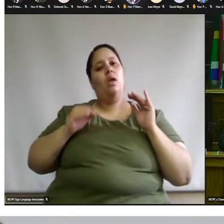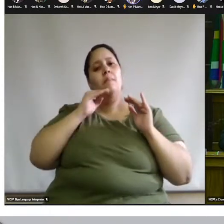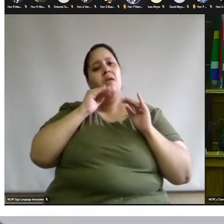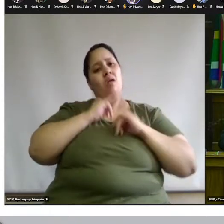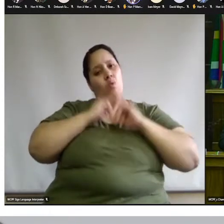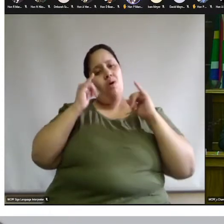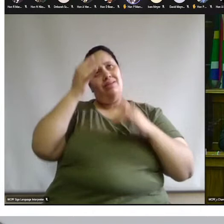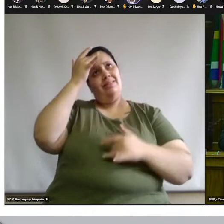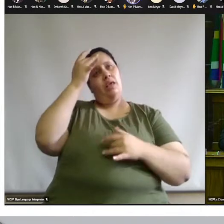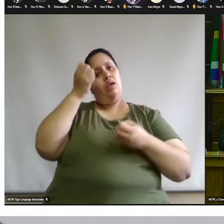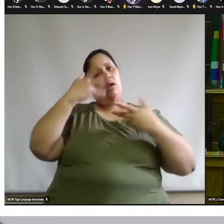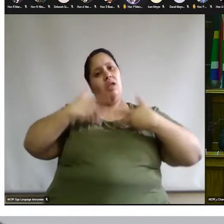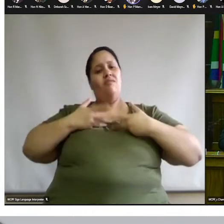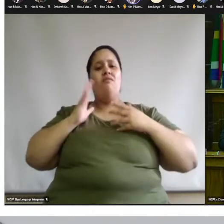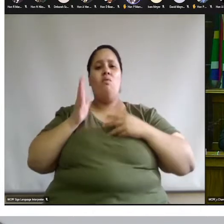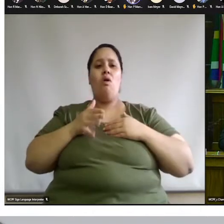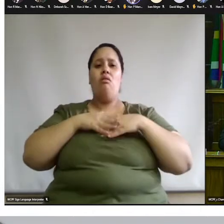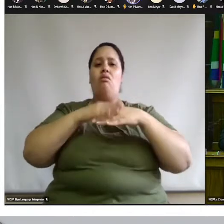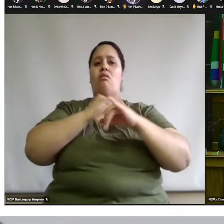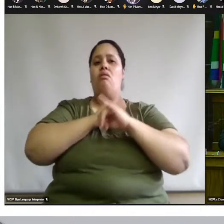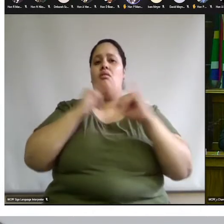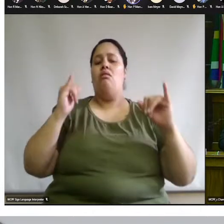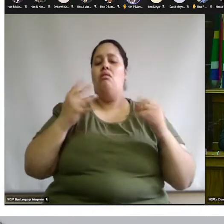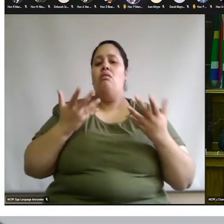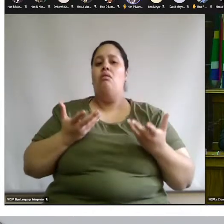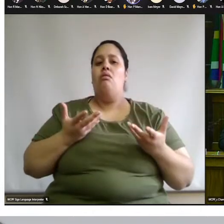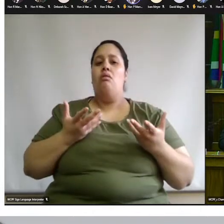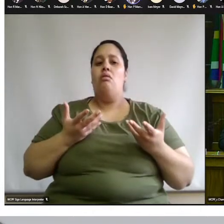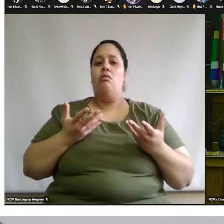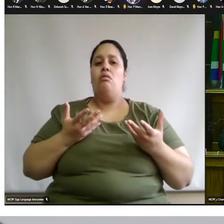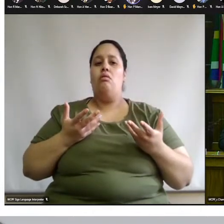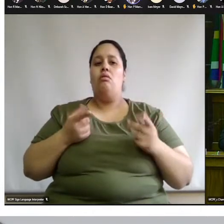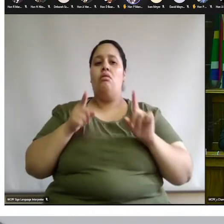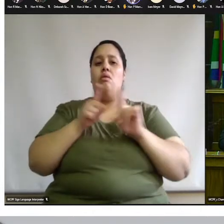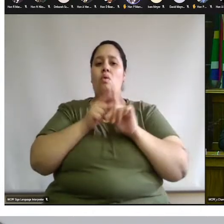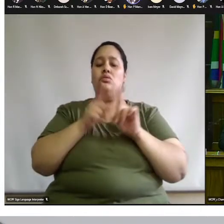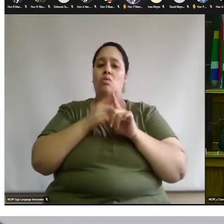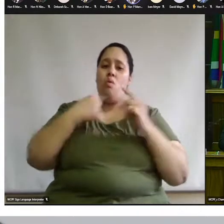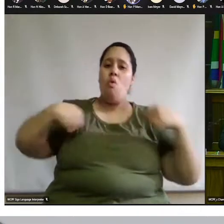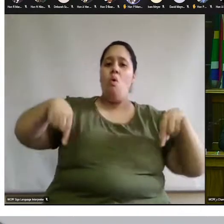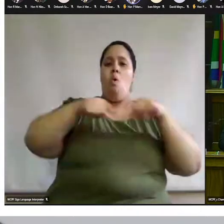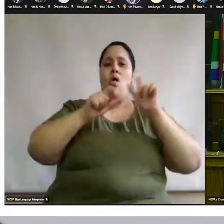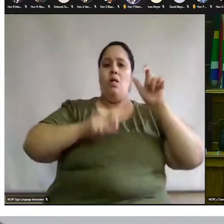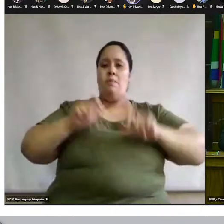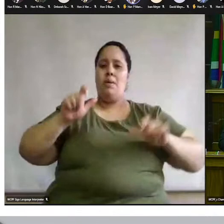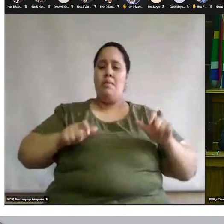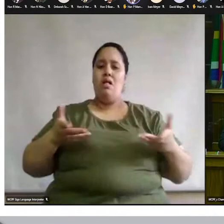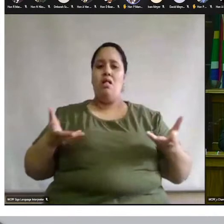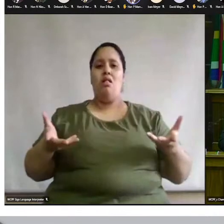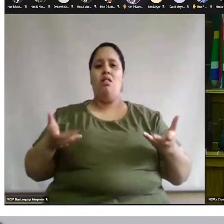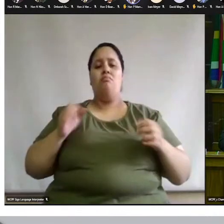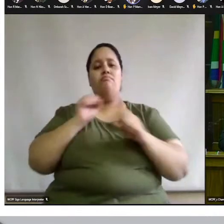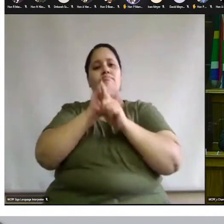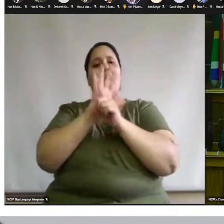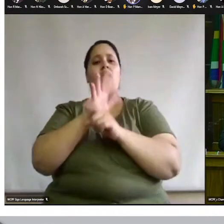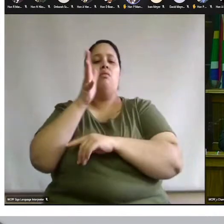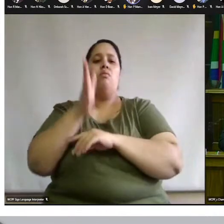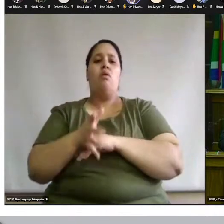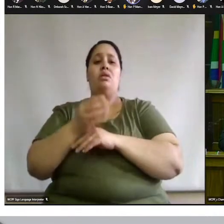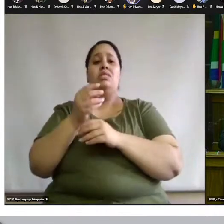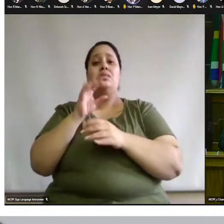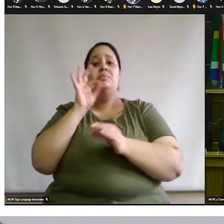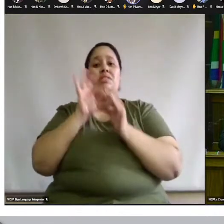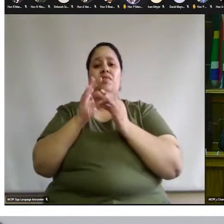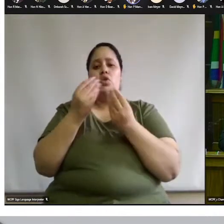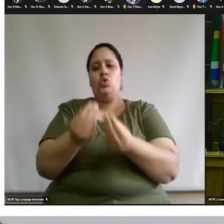weens goedkoop soet rantsoenwyn wat veral aan plaasmense verkoop word en selfs laerskoolkinders drankspoel